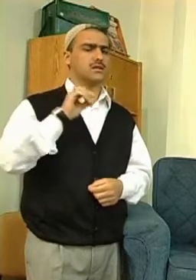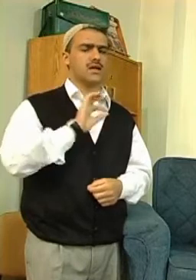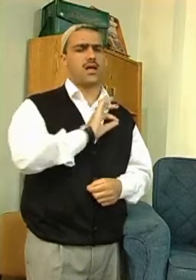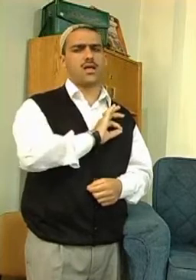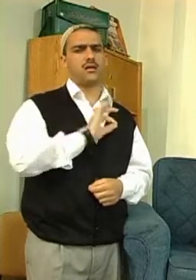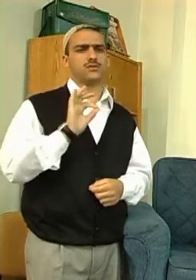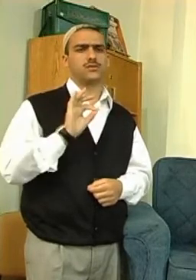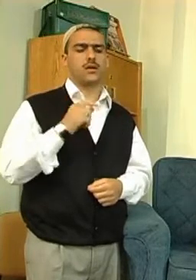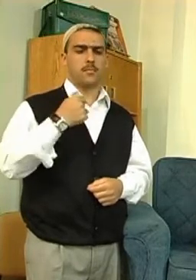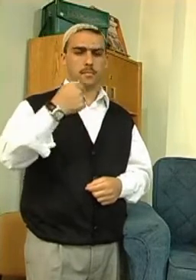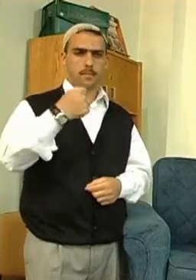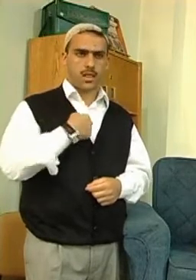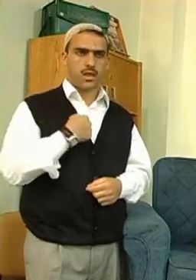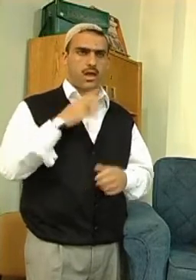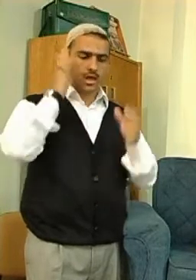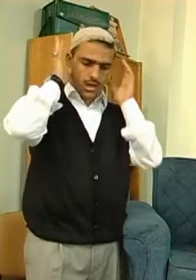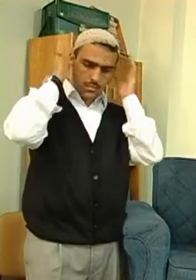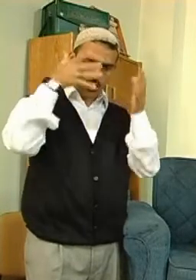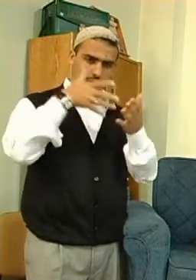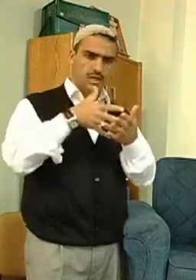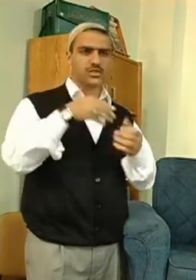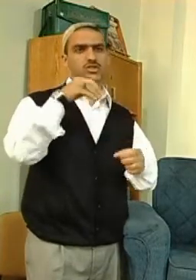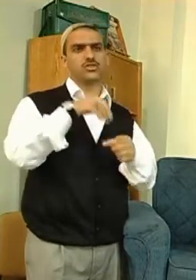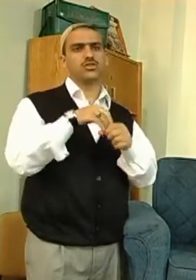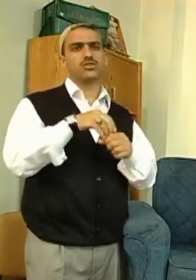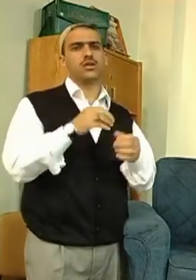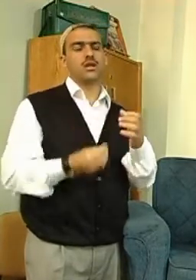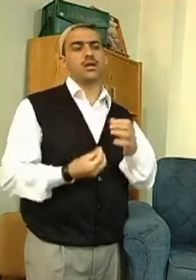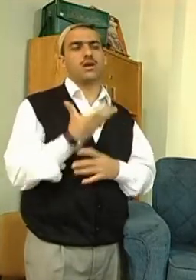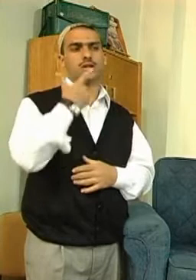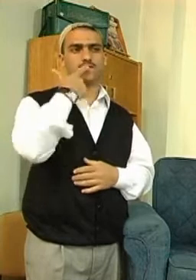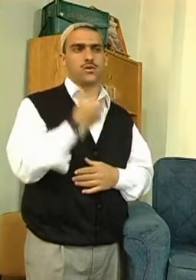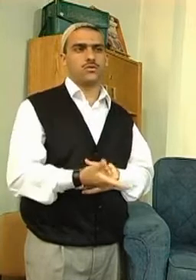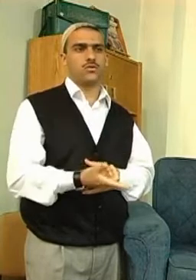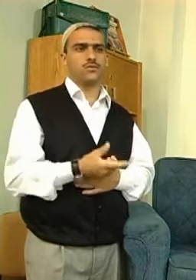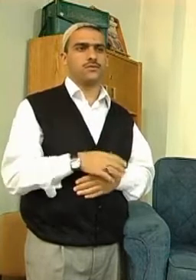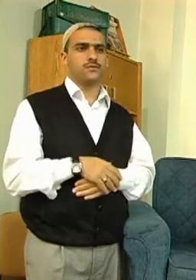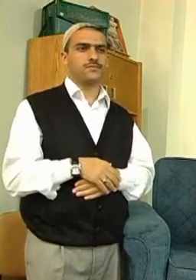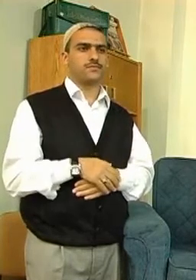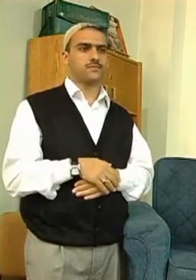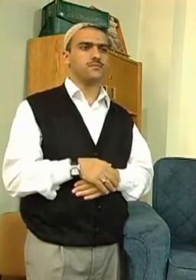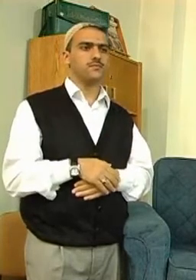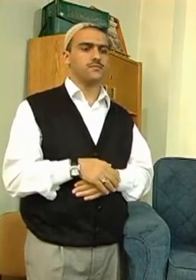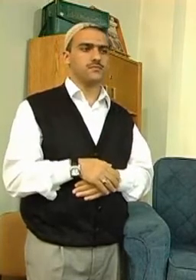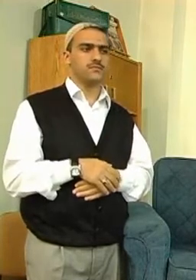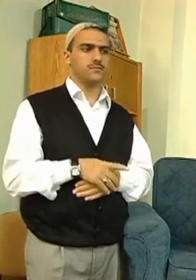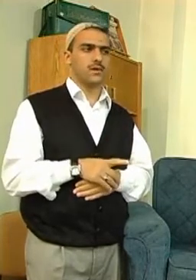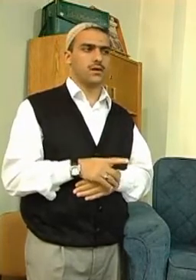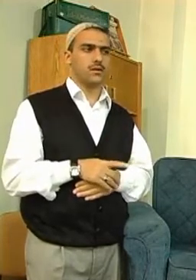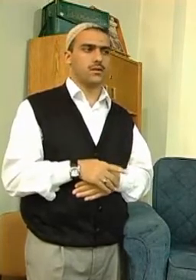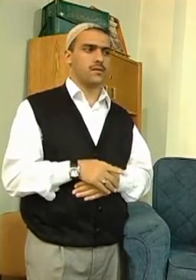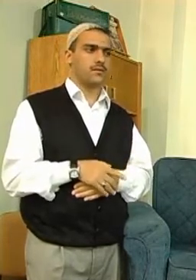اَسْفَلَ سَافِل۪ينَ اِلَّا الَّذ۪ينَ آمَنُوا وَعَمِلُوا الصَّالِحَاتِ صَدَقَ اللّٰهُ